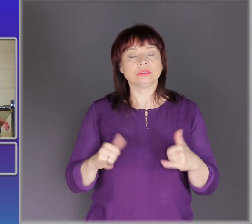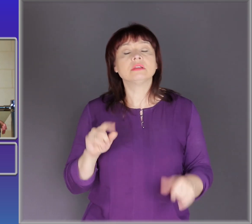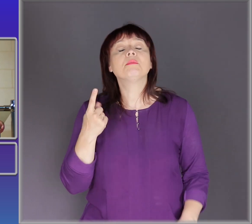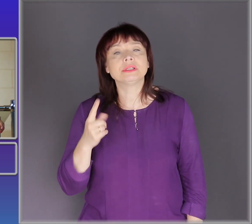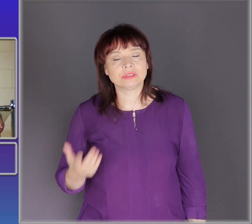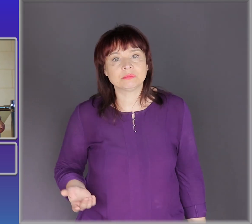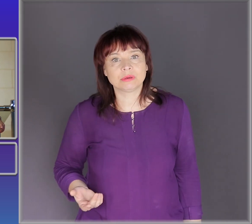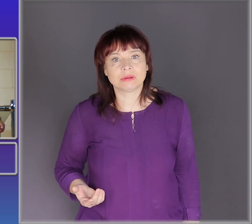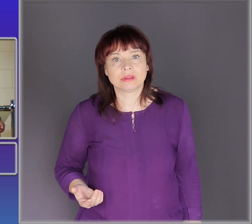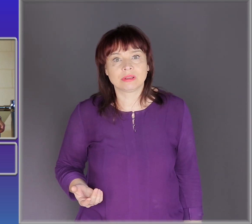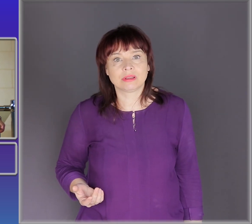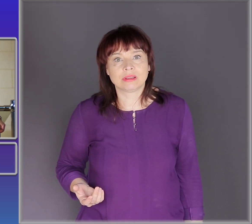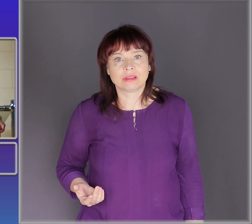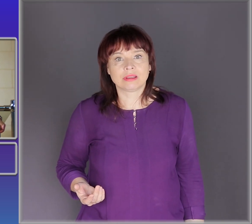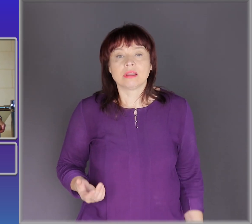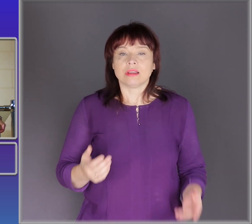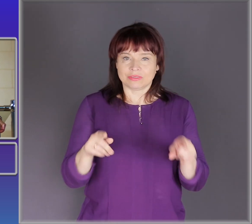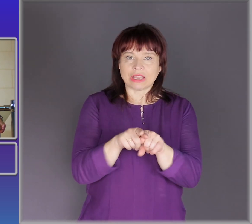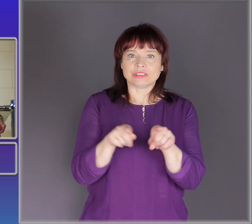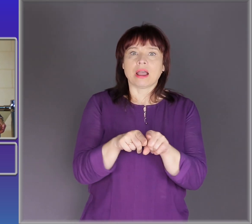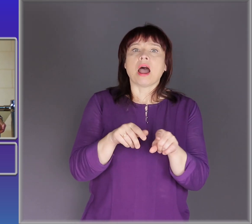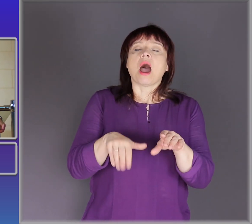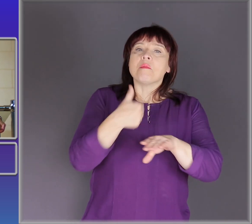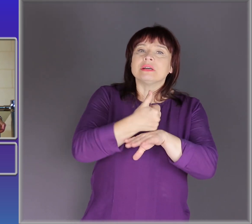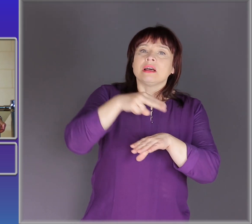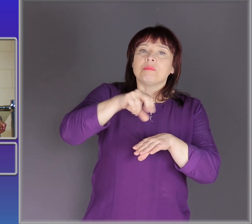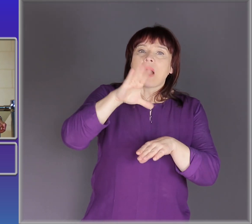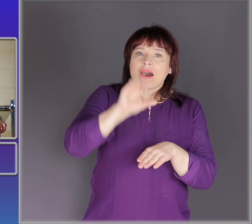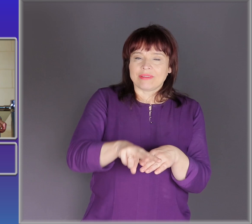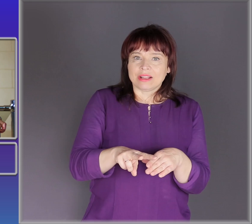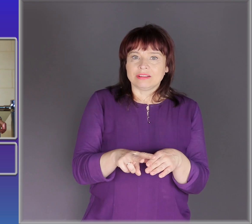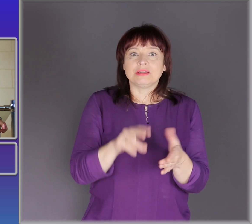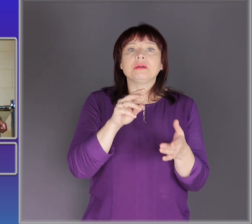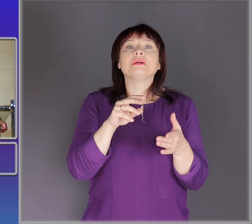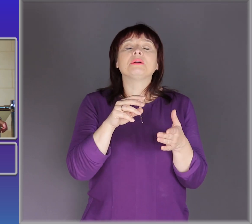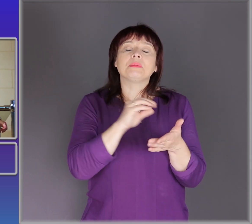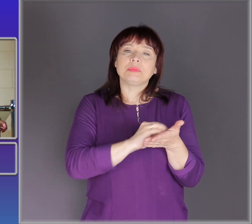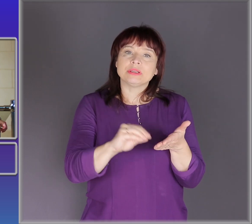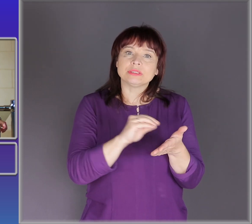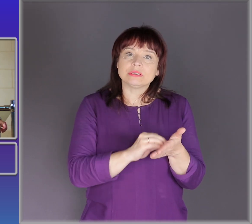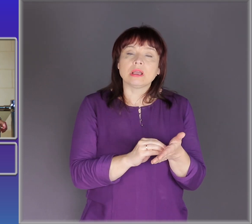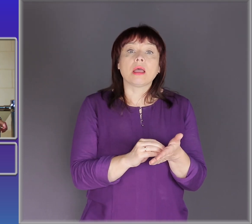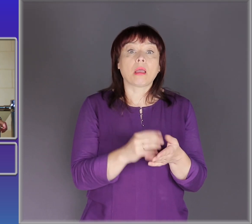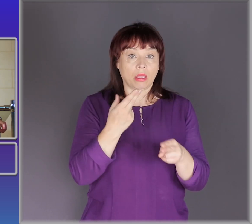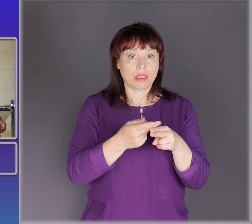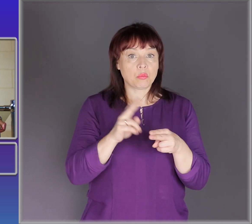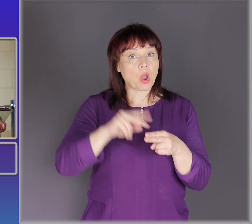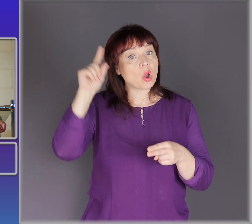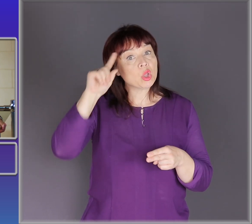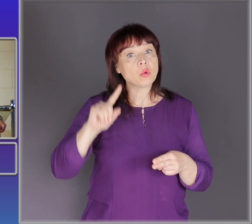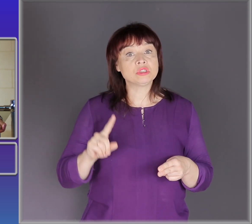уже все распространяется апостол павел в первом послании к коринфянам в первой главе в 22 стихе пишет ибо